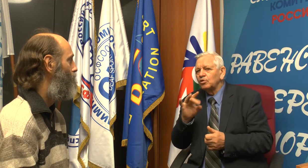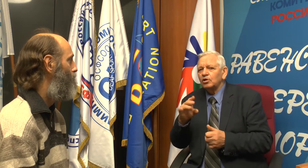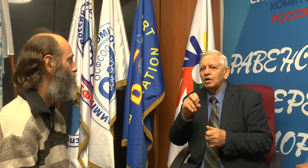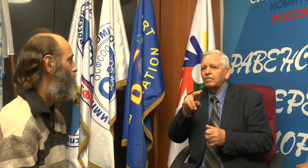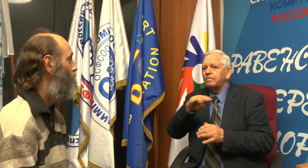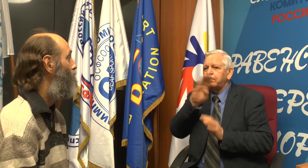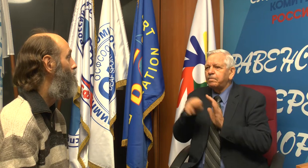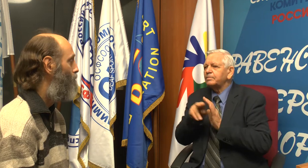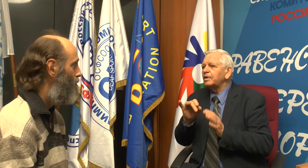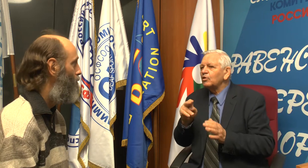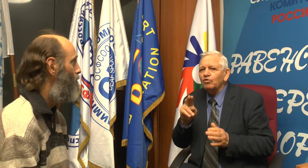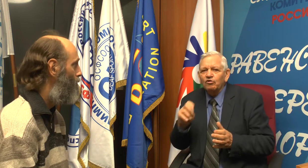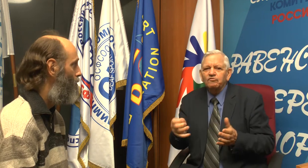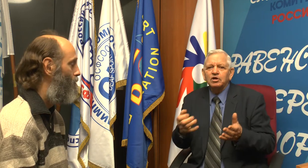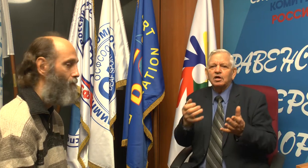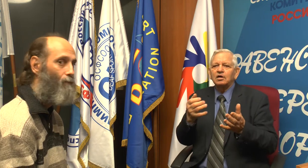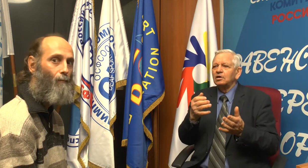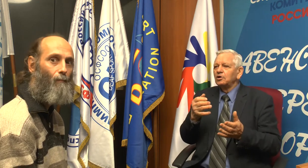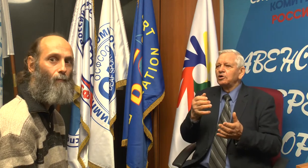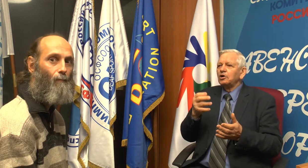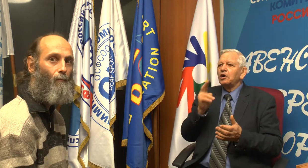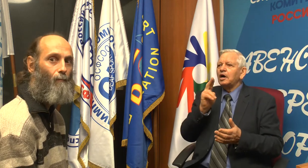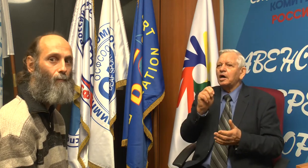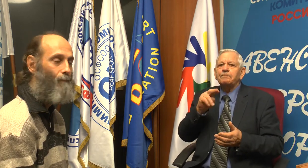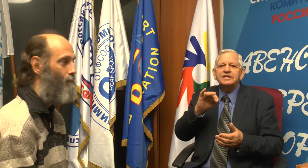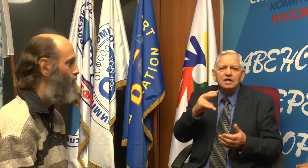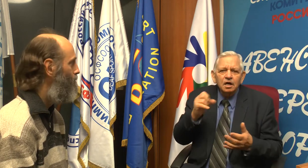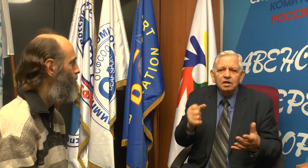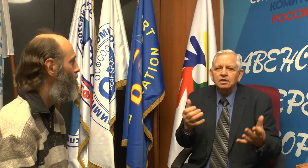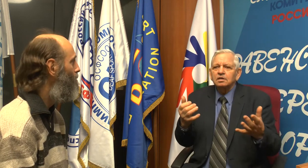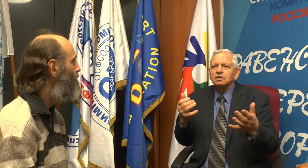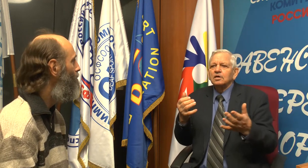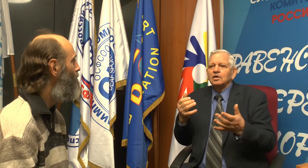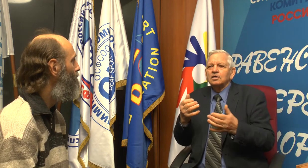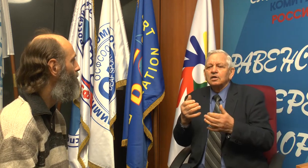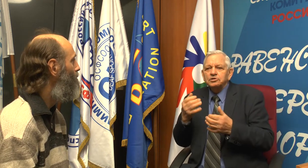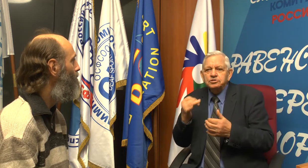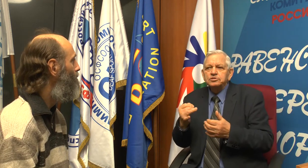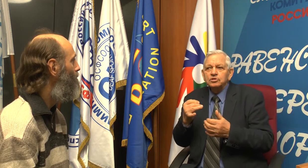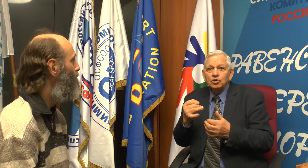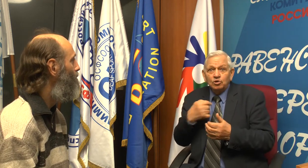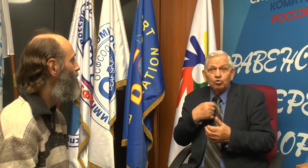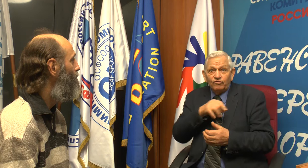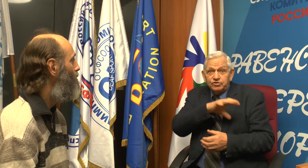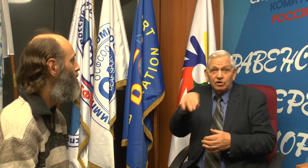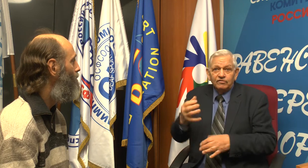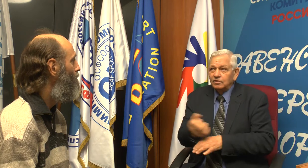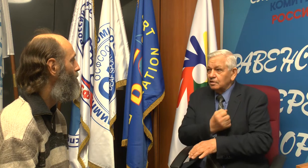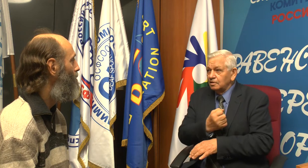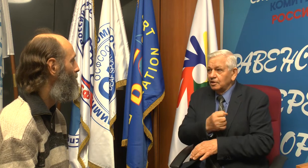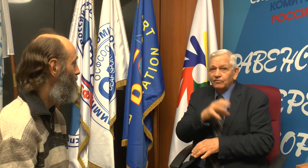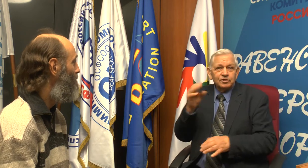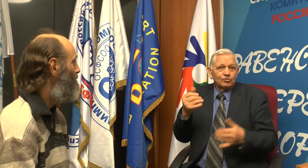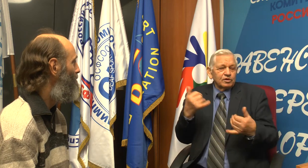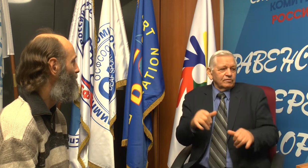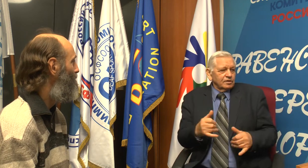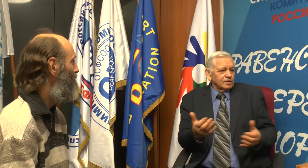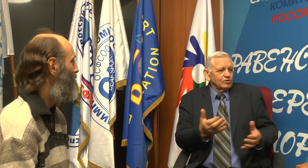майора, подполковника, капитана. И у всех выжил. Все удивились, какой